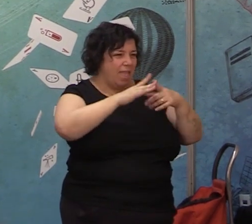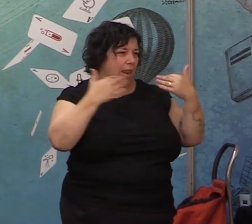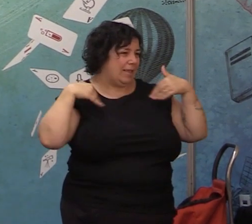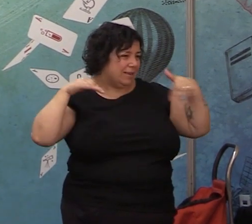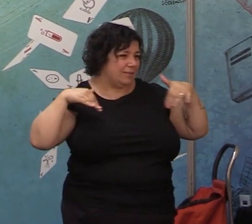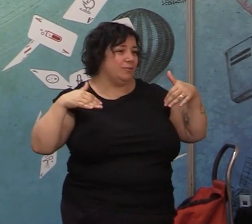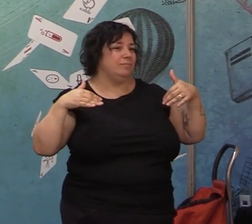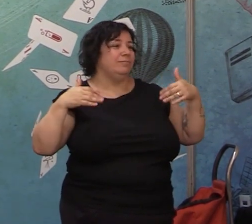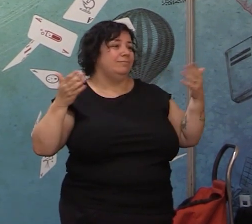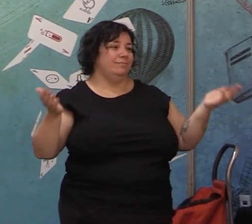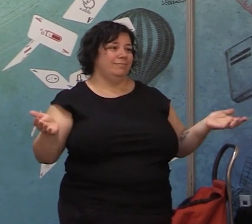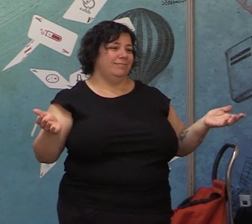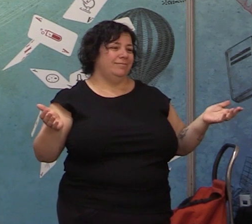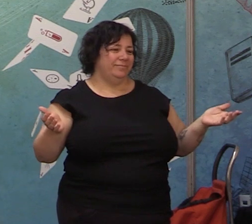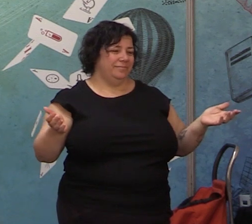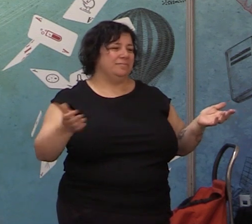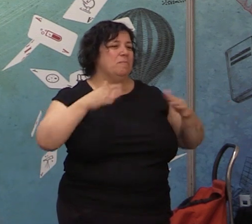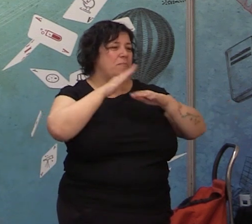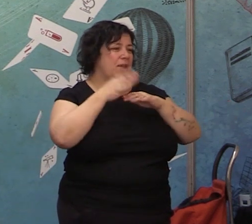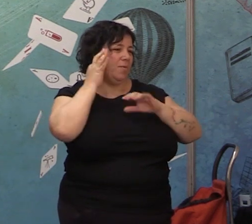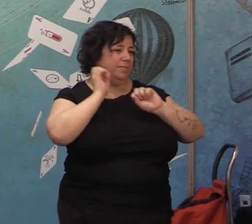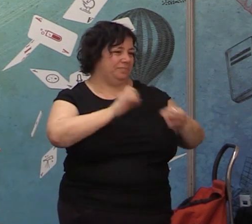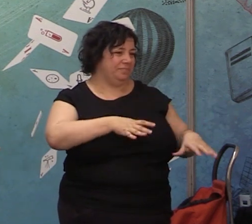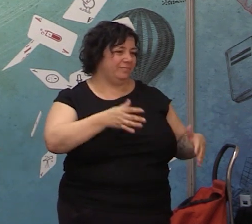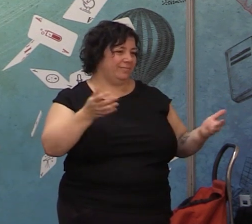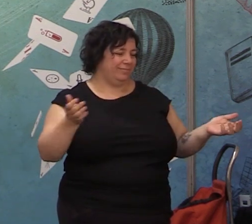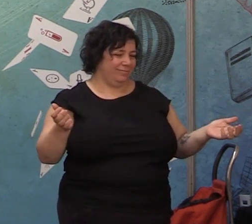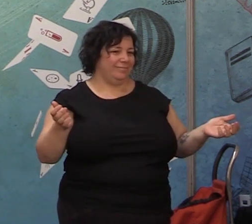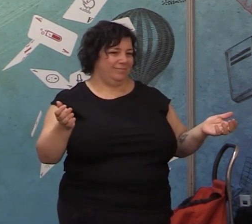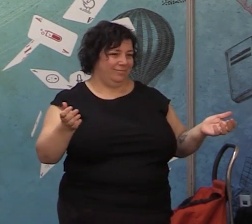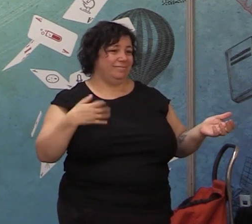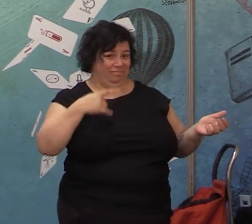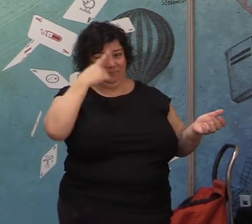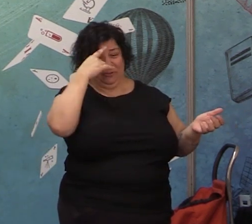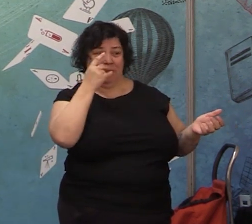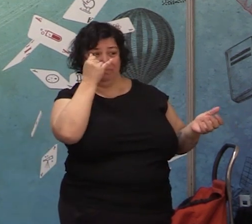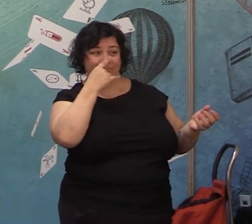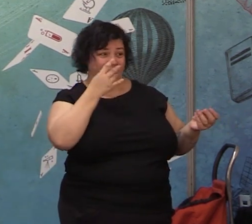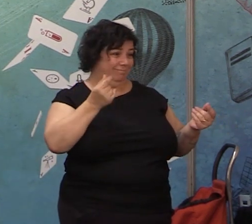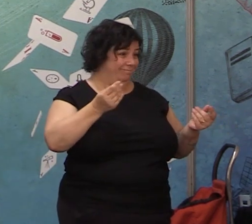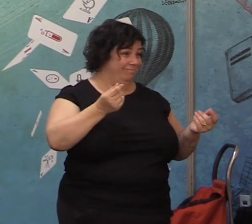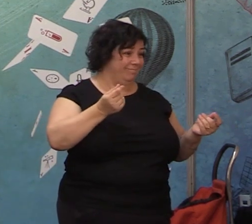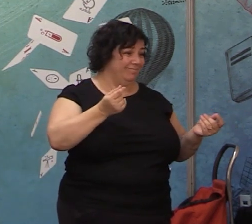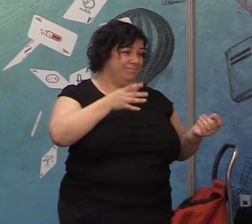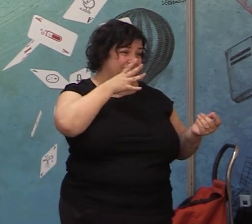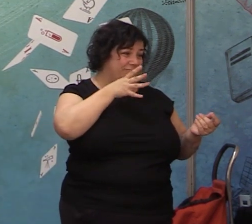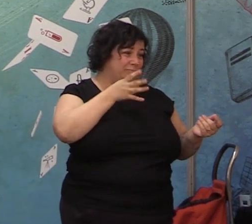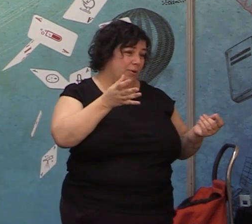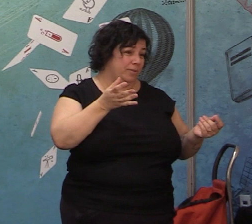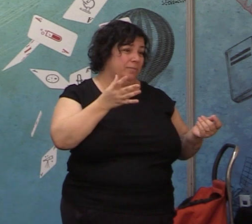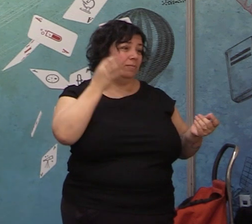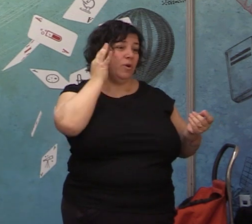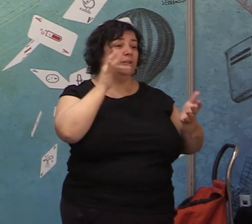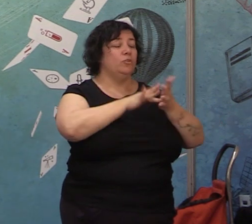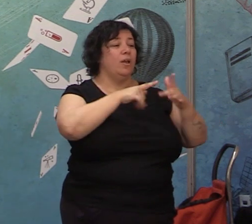etc. ¿Por qué? Pues lo podréis adivinar, ¿no? Primero, las mujeres que